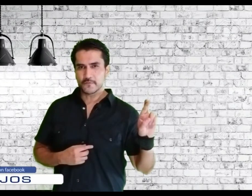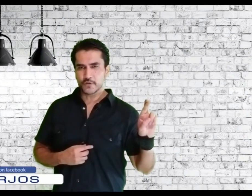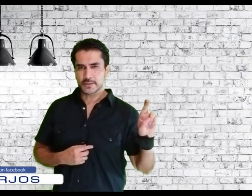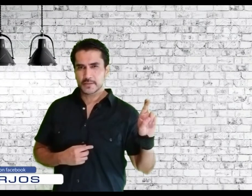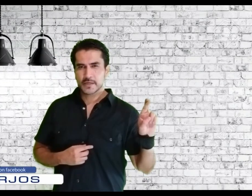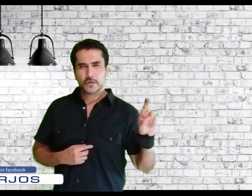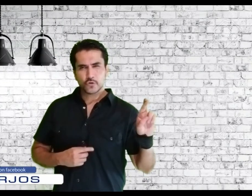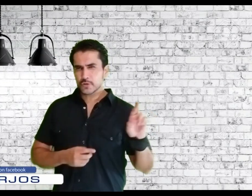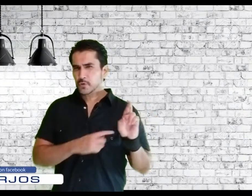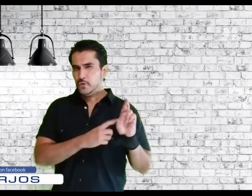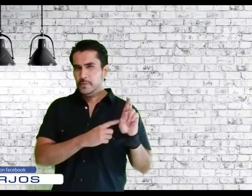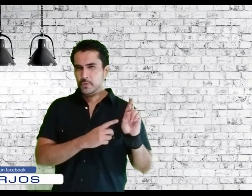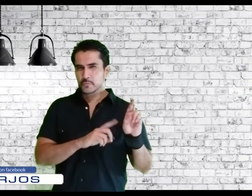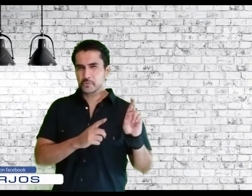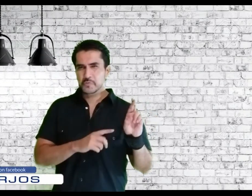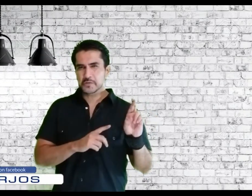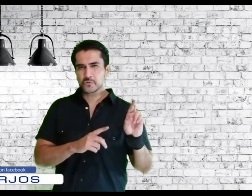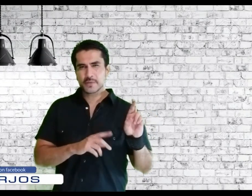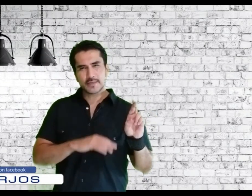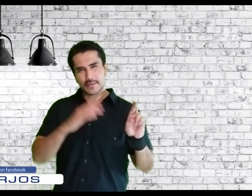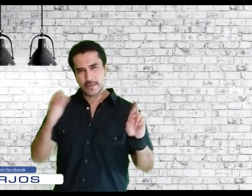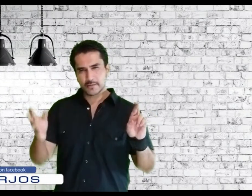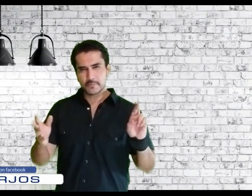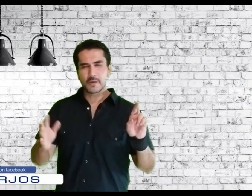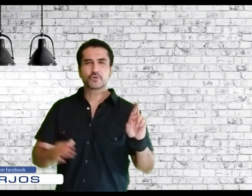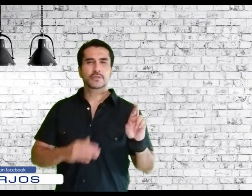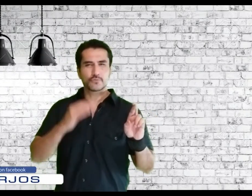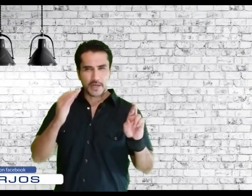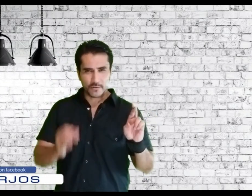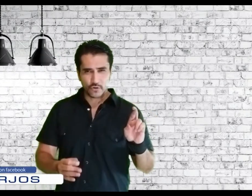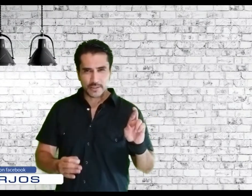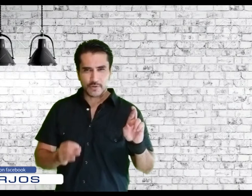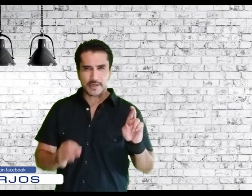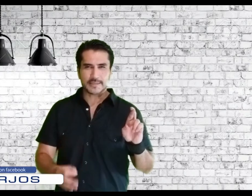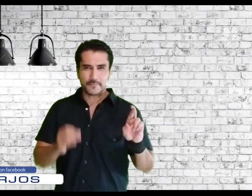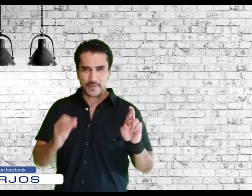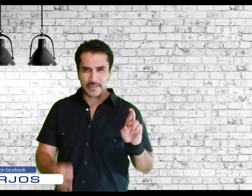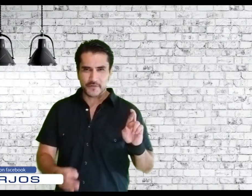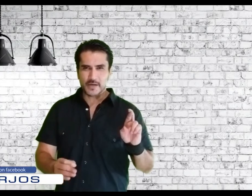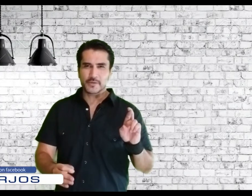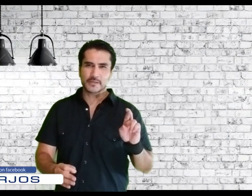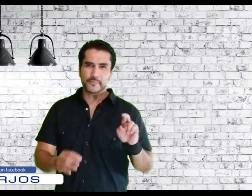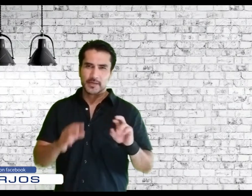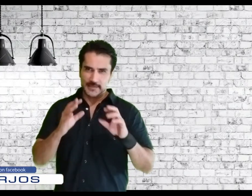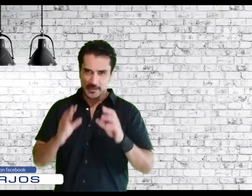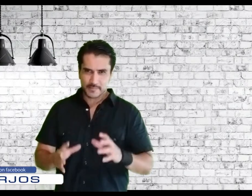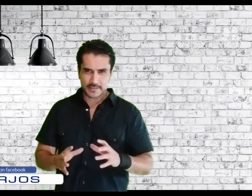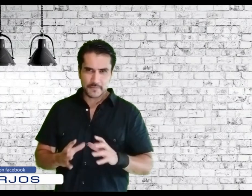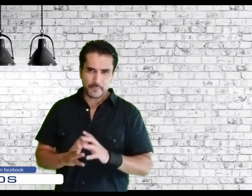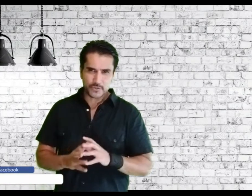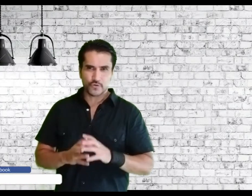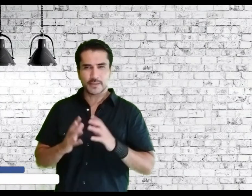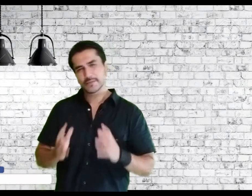afuera. No se preocupen por el movimiento, más adelante vamos a hacer una clase específicamente para hacerla más despacio y más